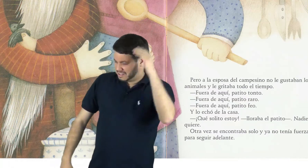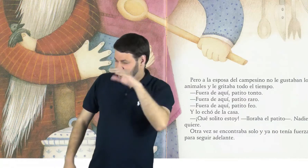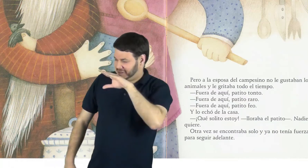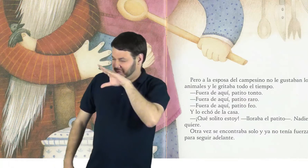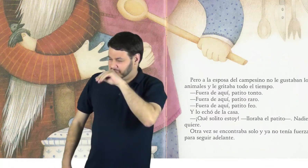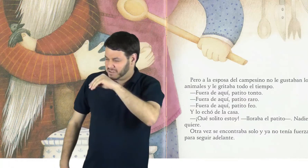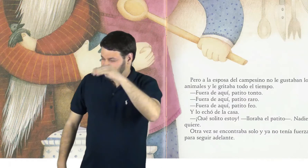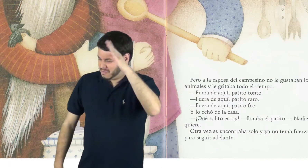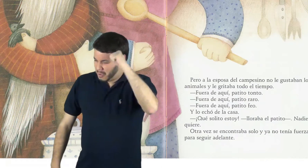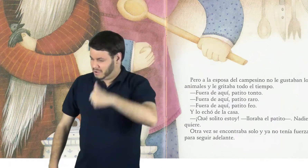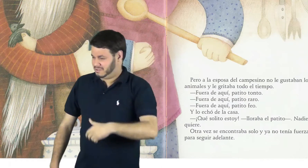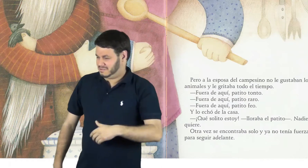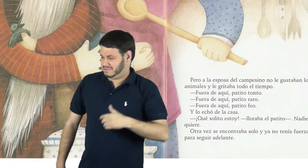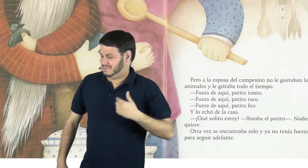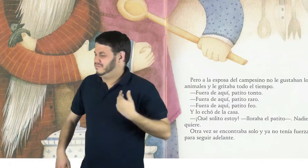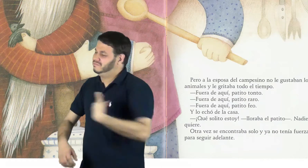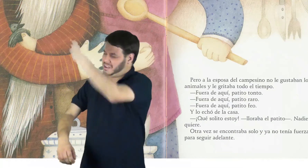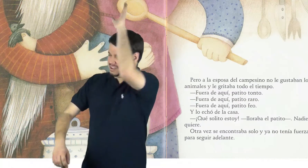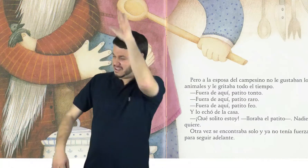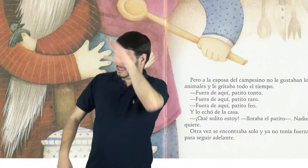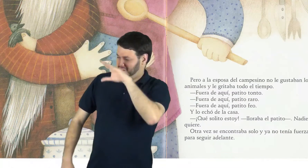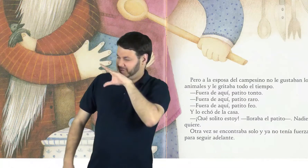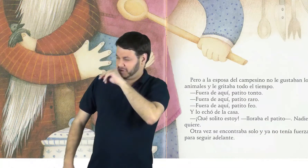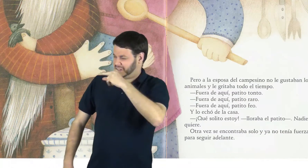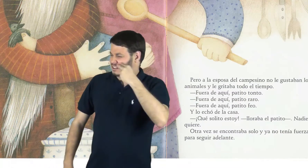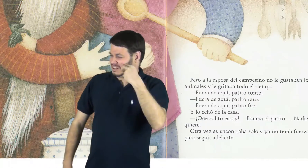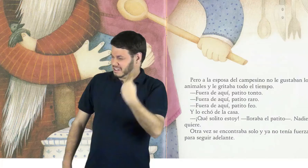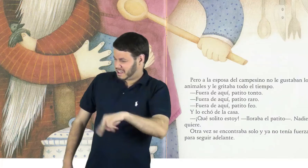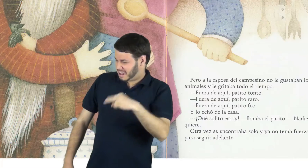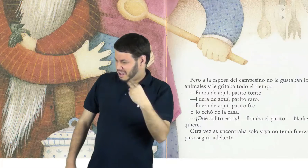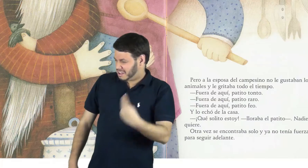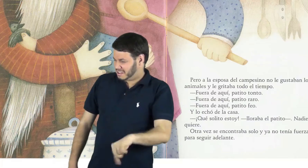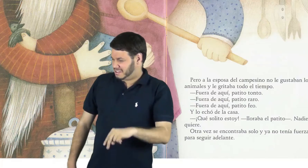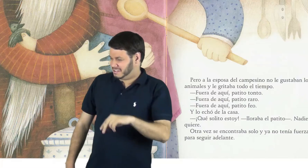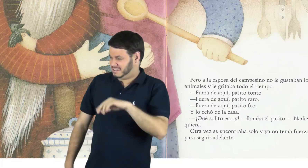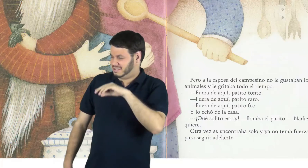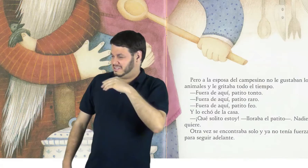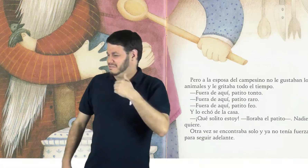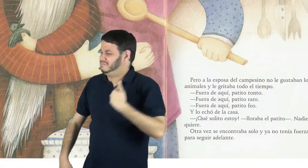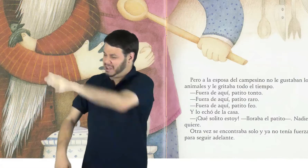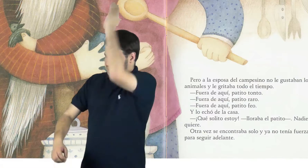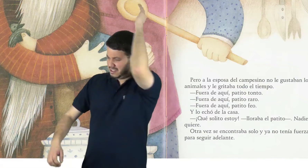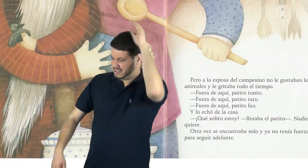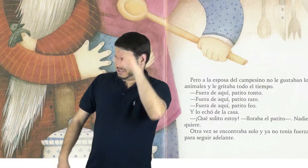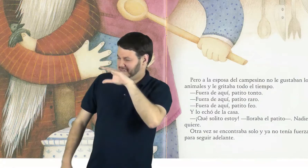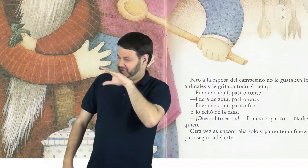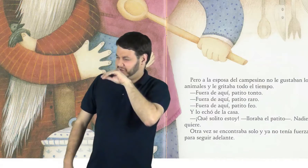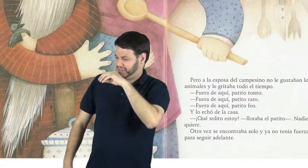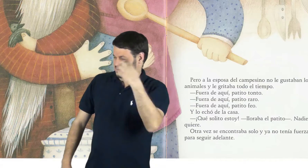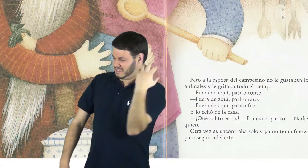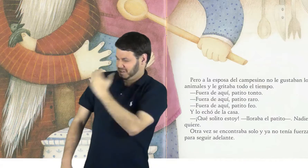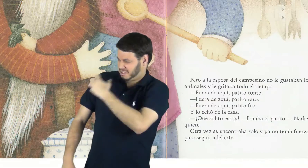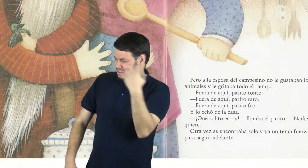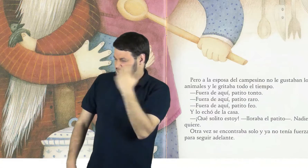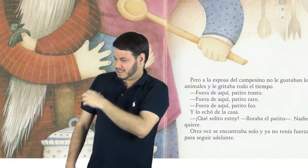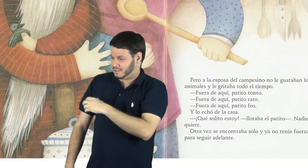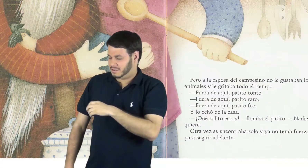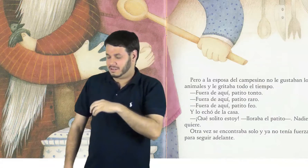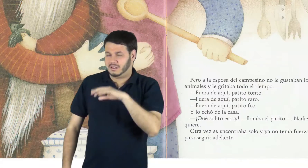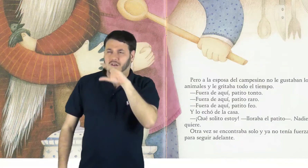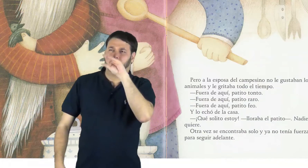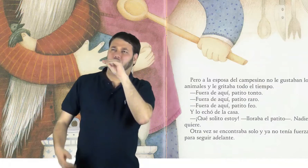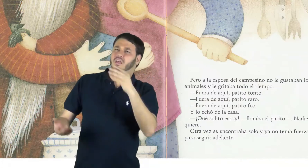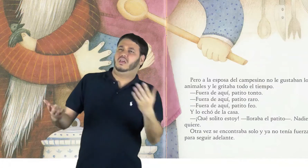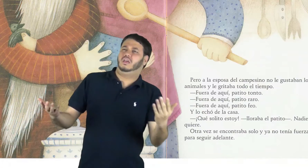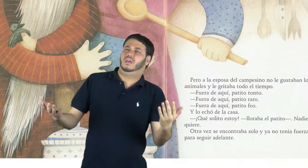aquí patito tonto fuera de aquí patito raro fuera de aquí patito feo y lo he hecho de la